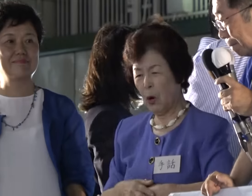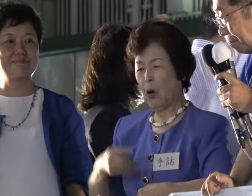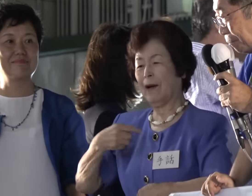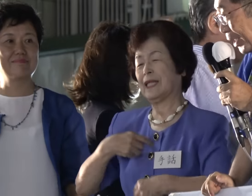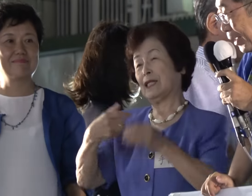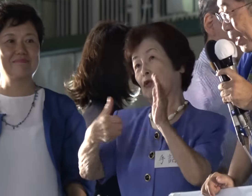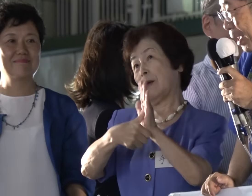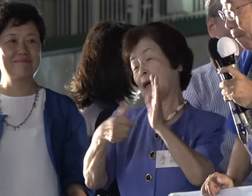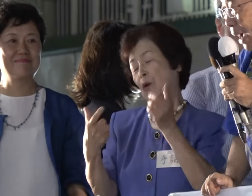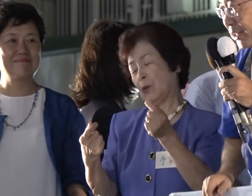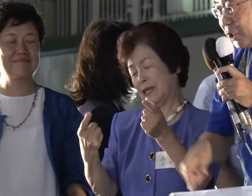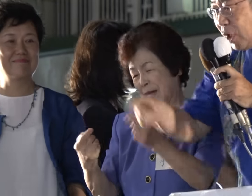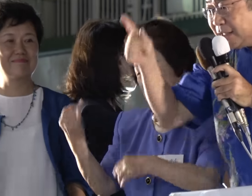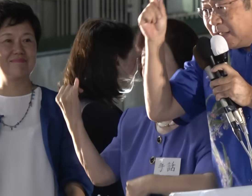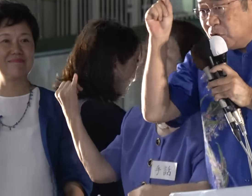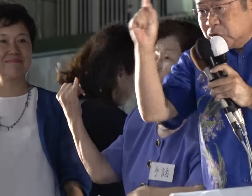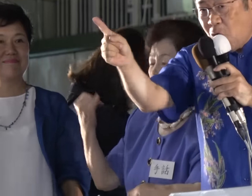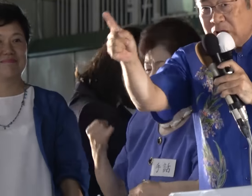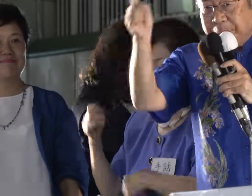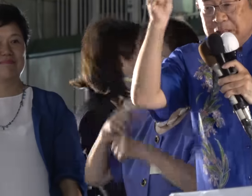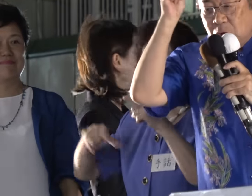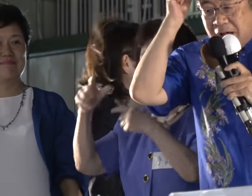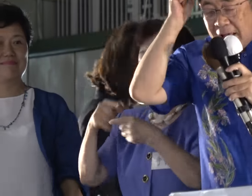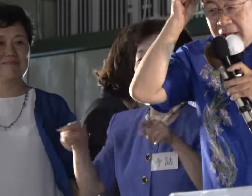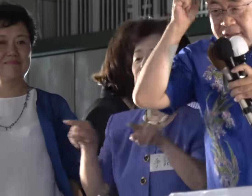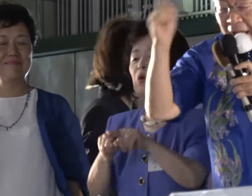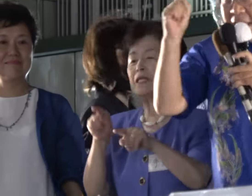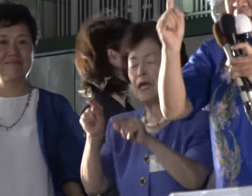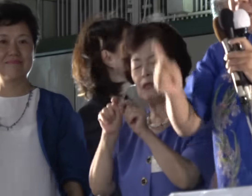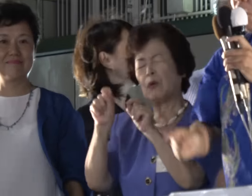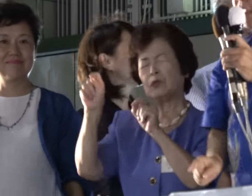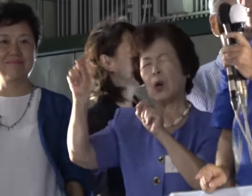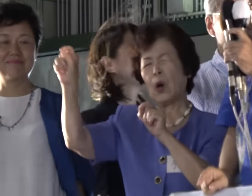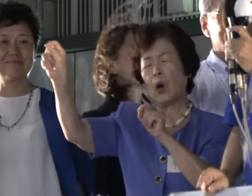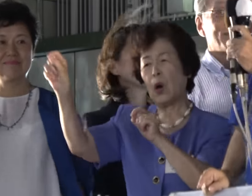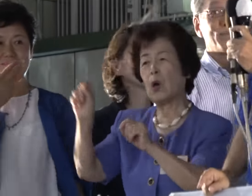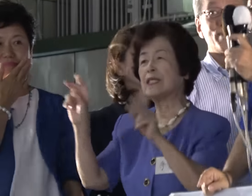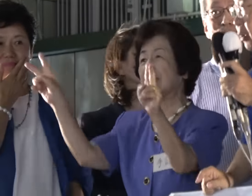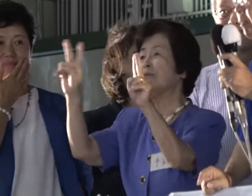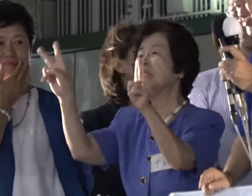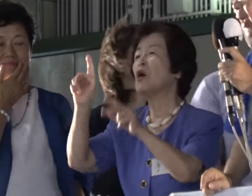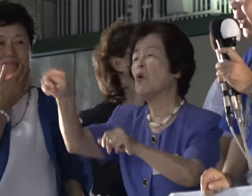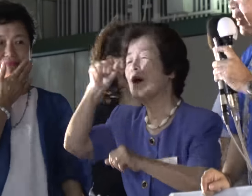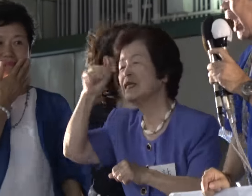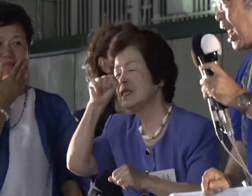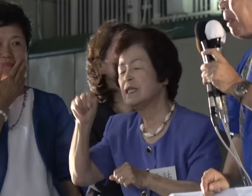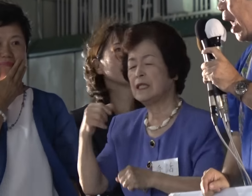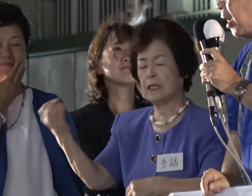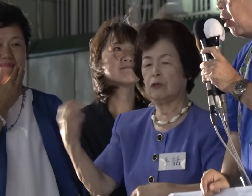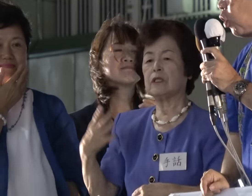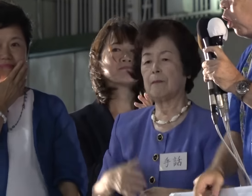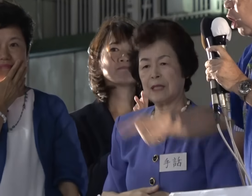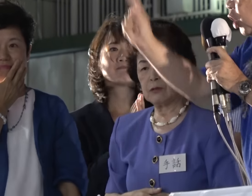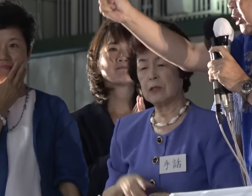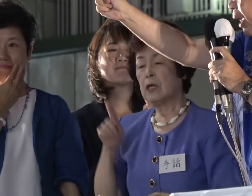人も、舛添さんの長期ビジョンは大変よくできていると言っている。ならばこの都政を